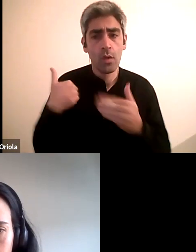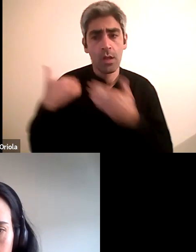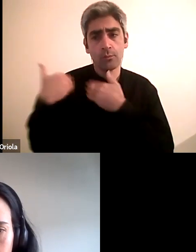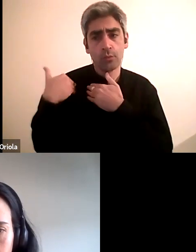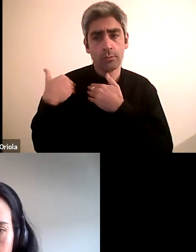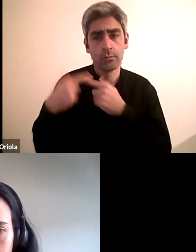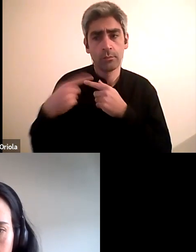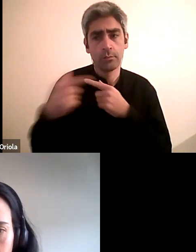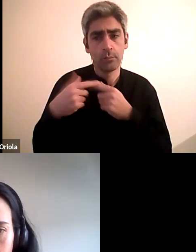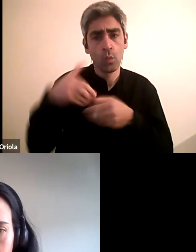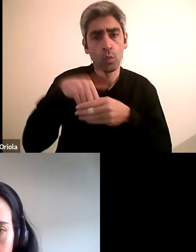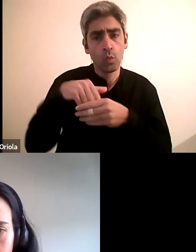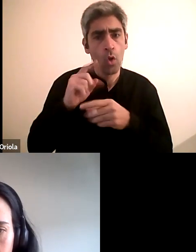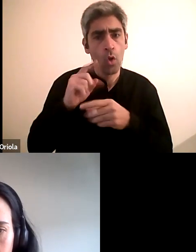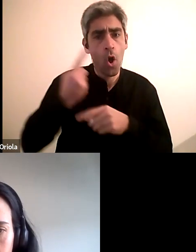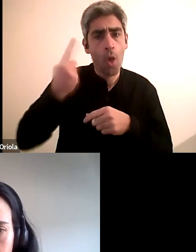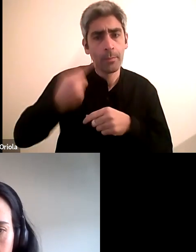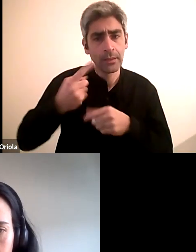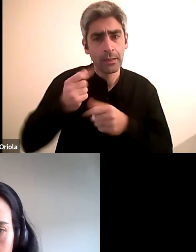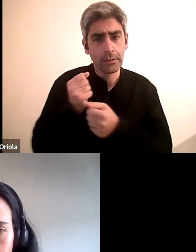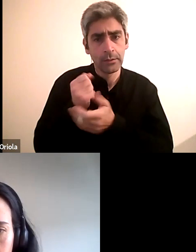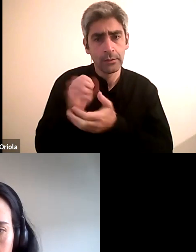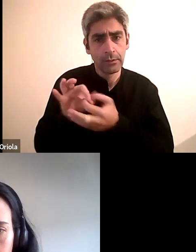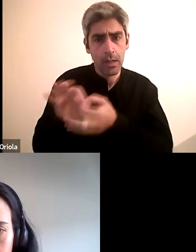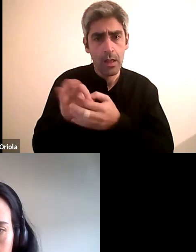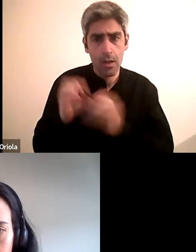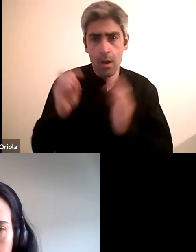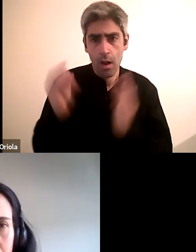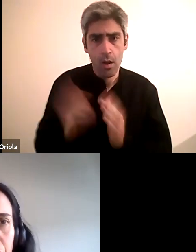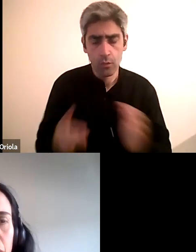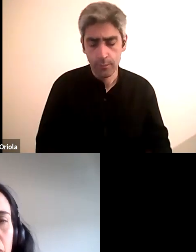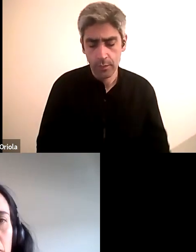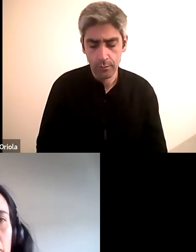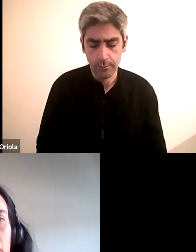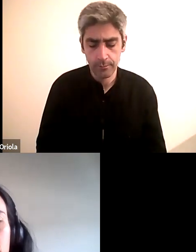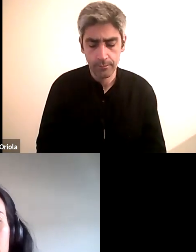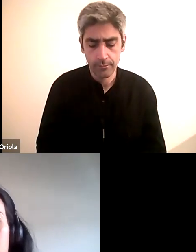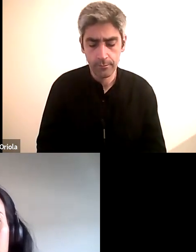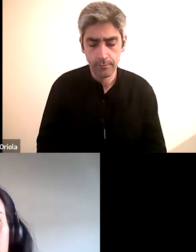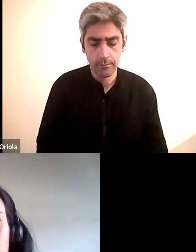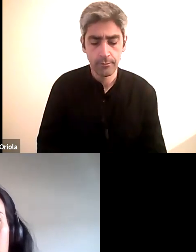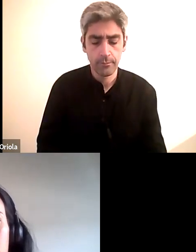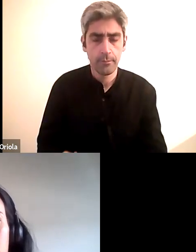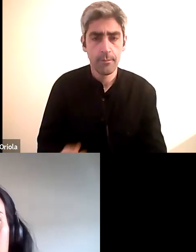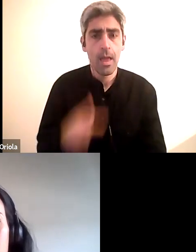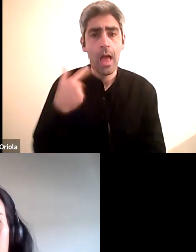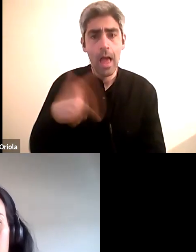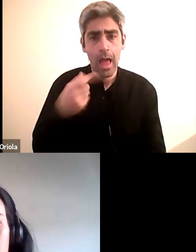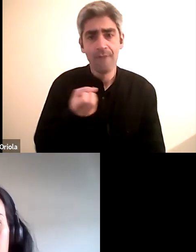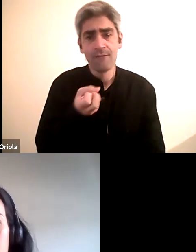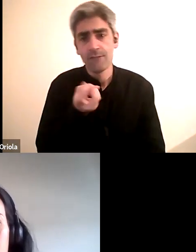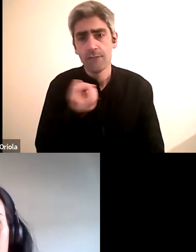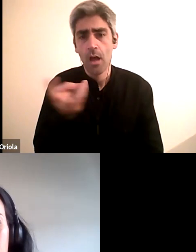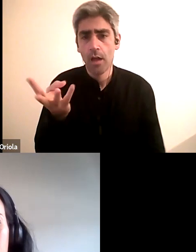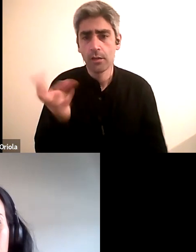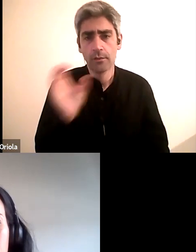o conteúdo obrigacional, da relação obrigacional. Não diminui de todo. De resto, há várias formas de trabalho